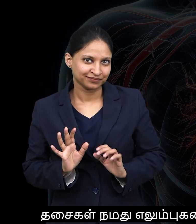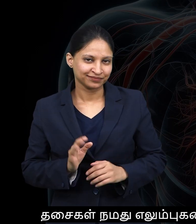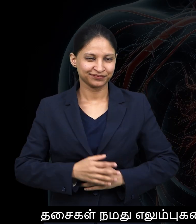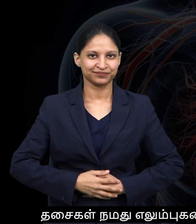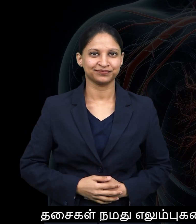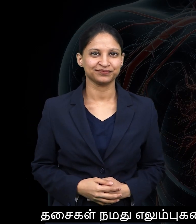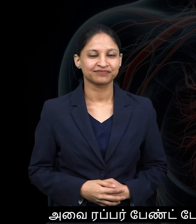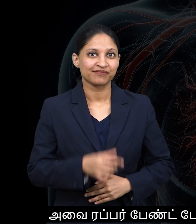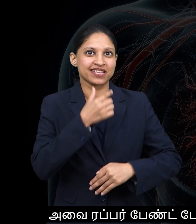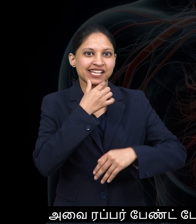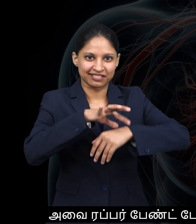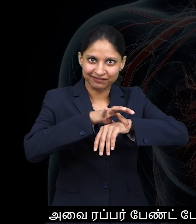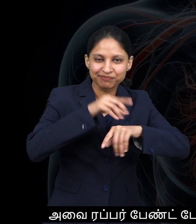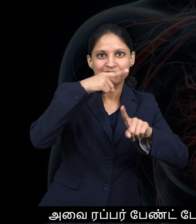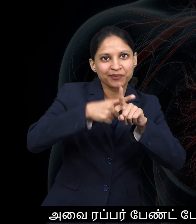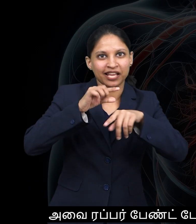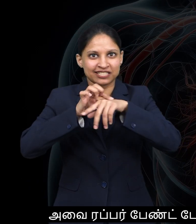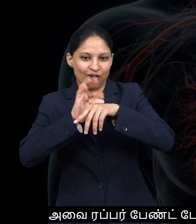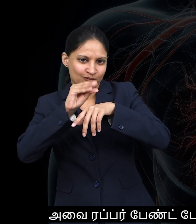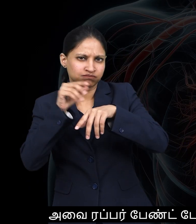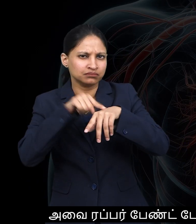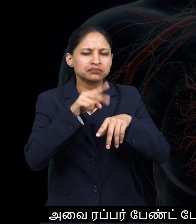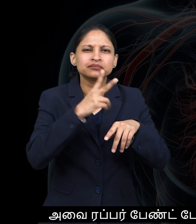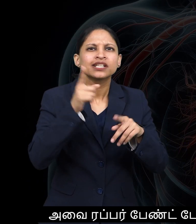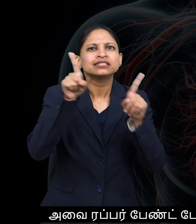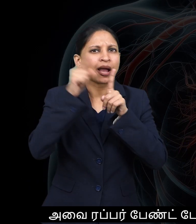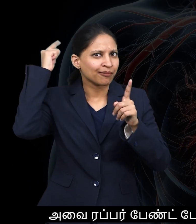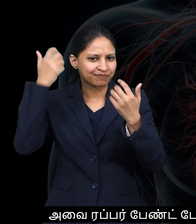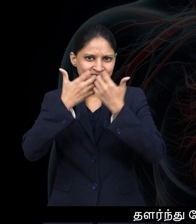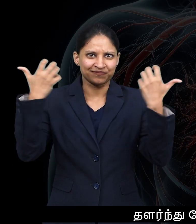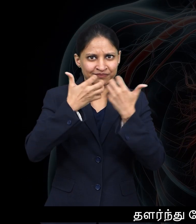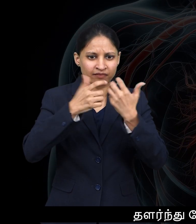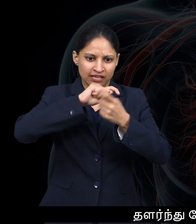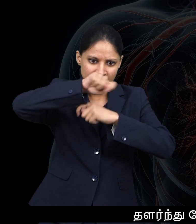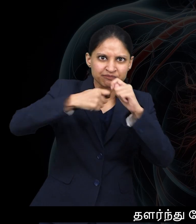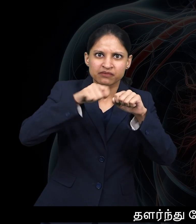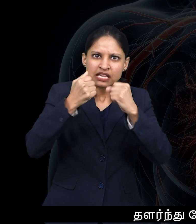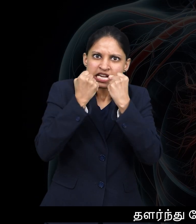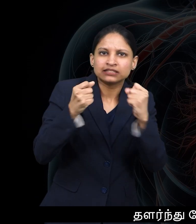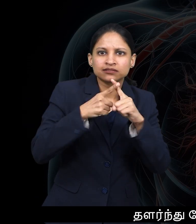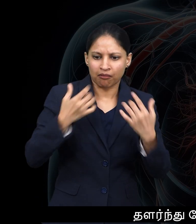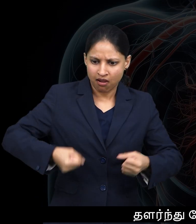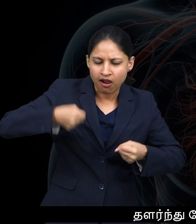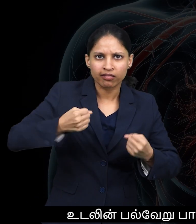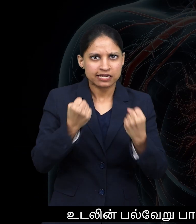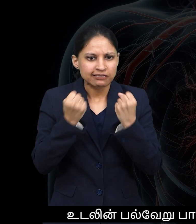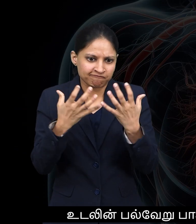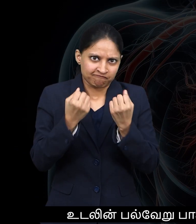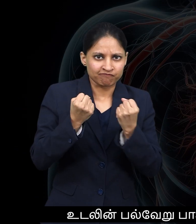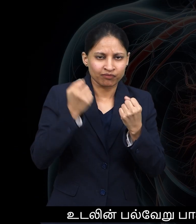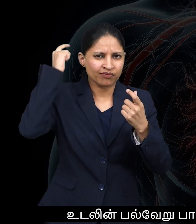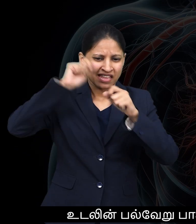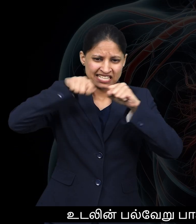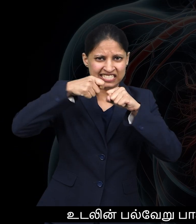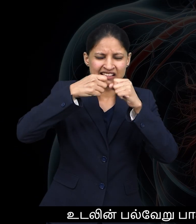பாகங்கள். அவை ரப்பர் பேண்ட் போல சுருங்குவதின் மூலமோ அல்லது தளர்ந்து போதல் மூலமோ நம்